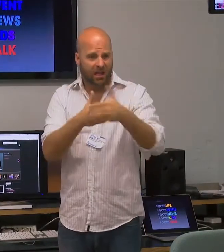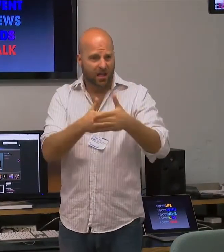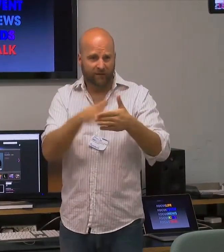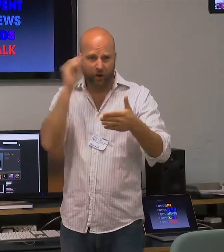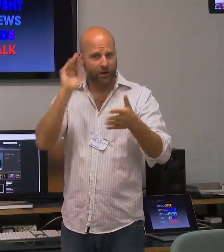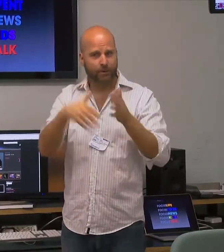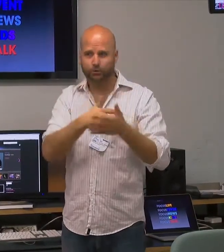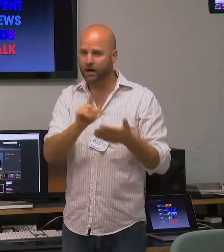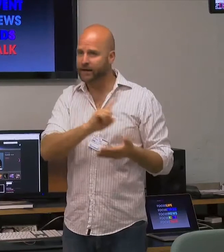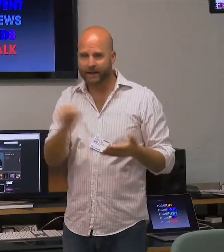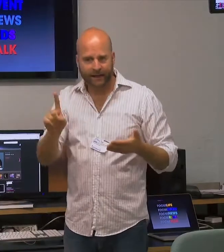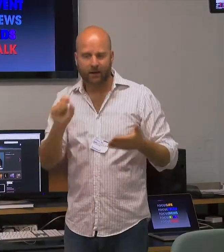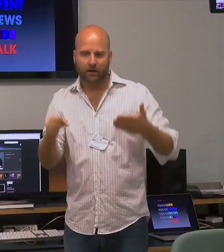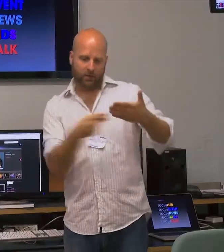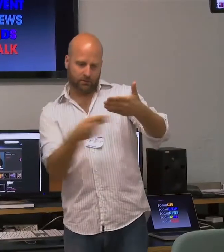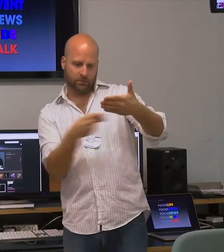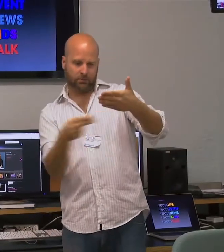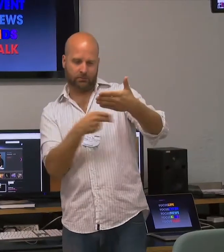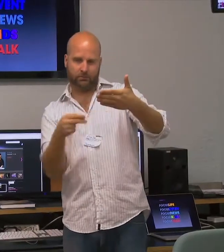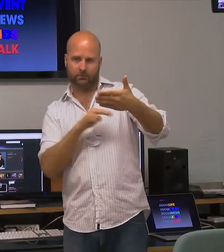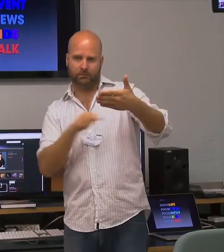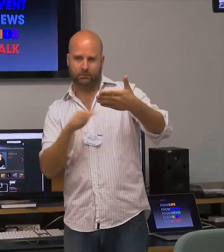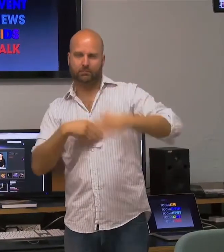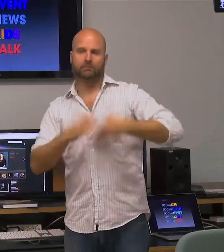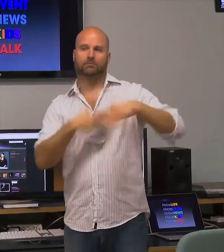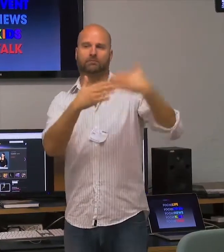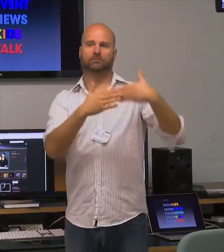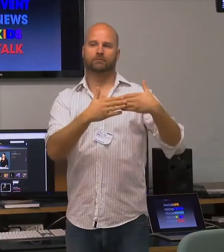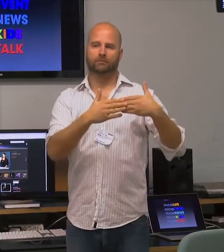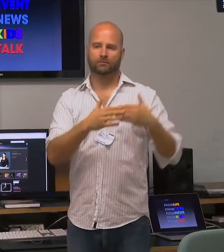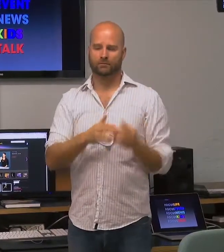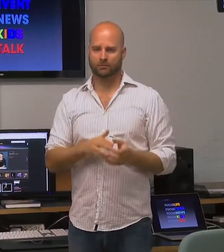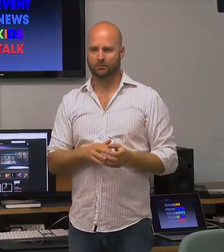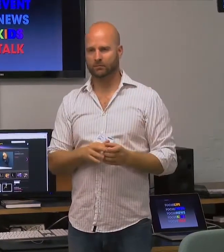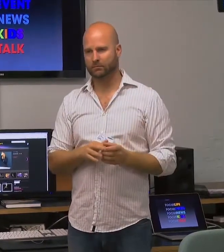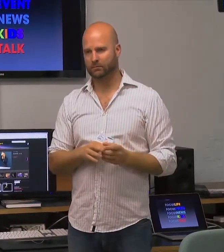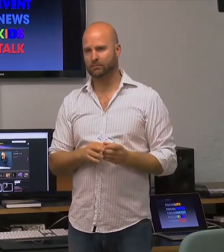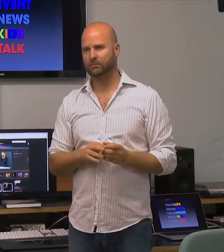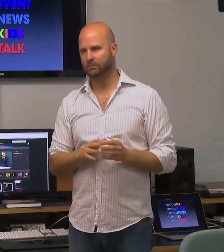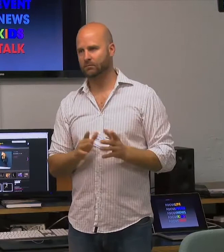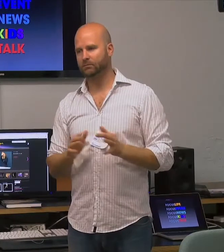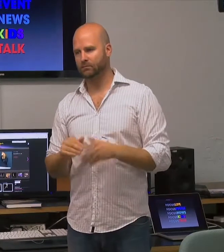Gebärdensprache lernen möchte oder gehörlos ist oder irgendwie nicht oder schwerhörig, bei uns kann man alles in allen